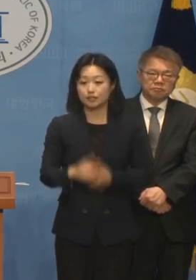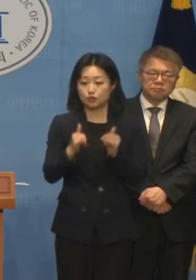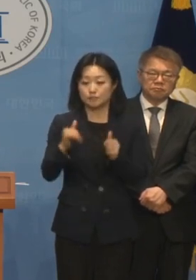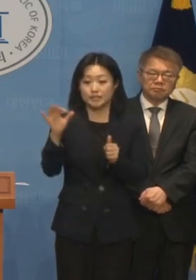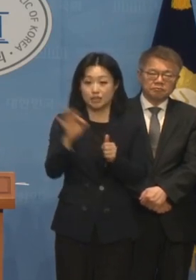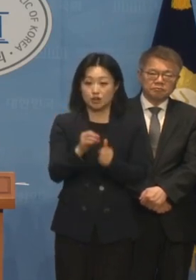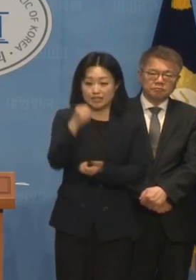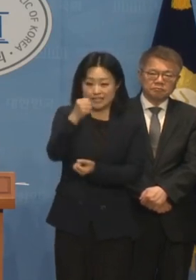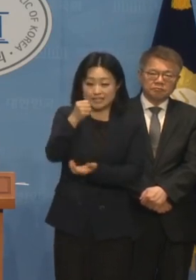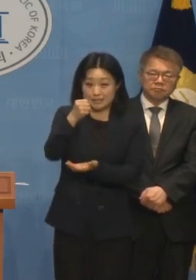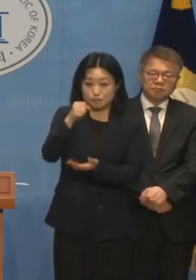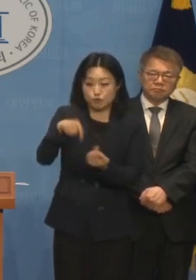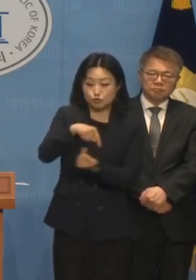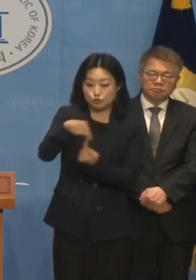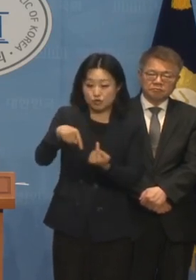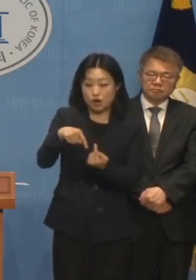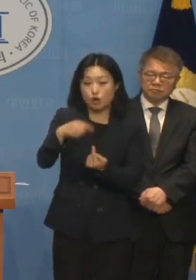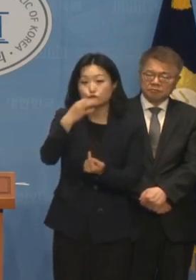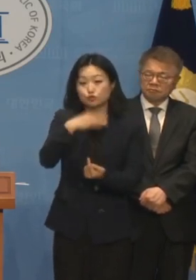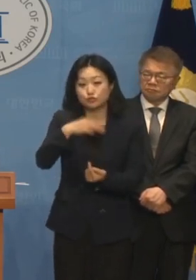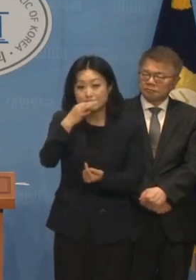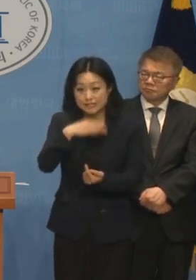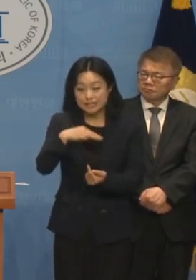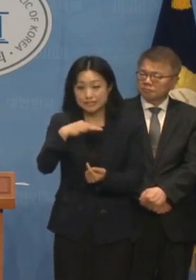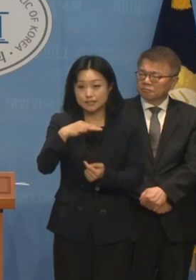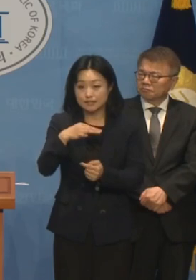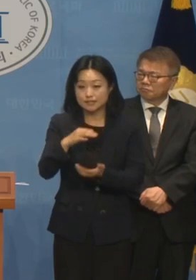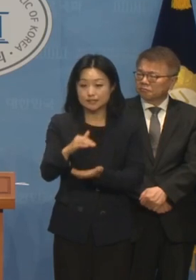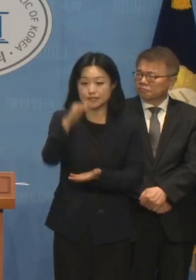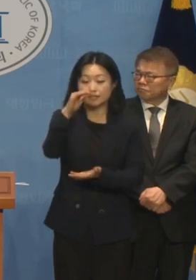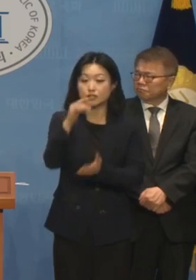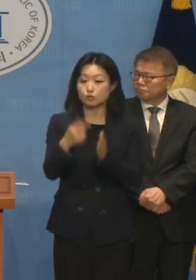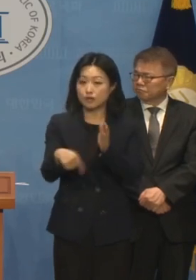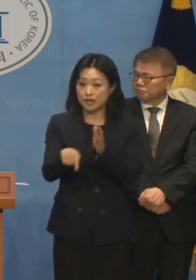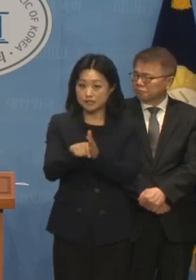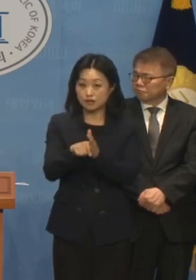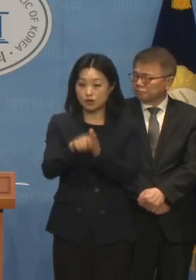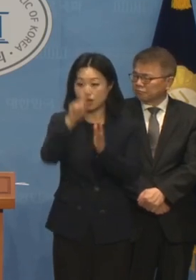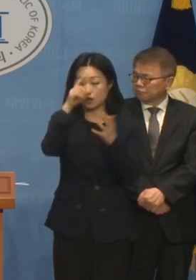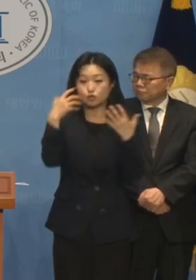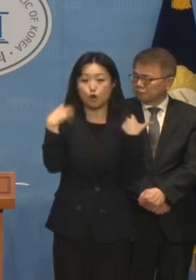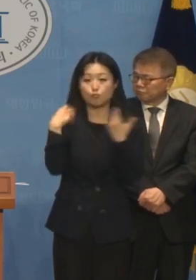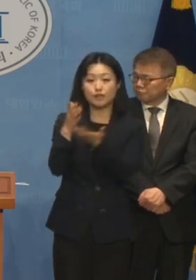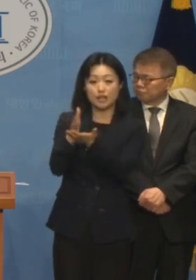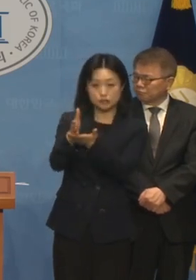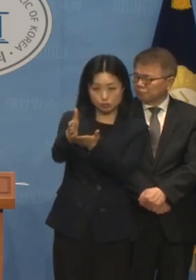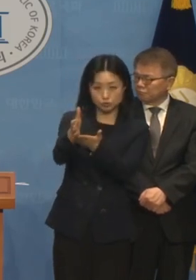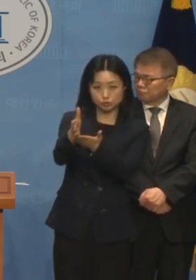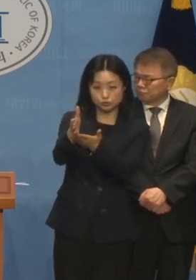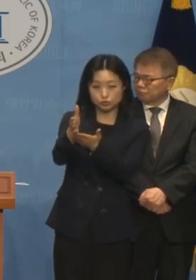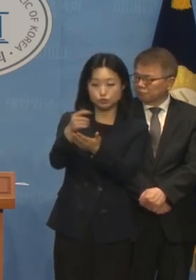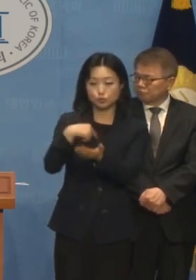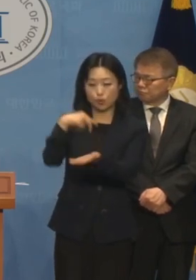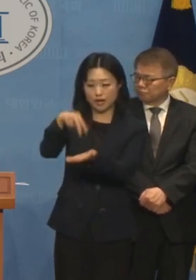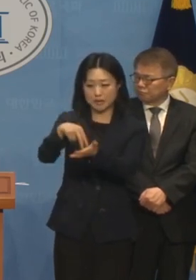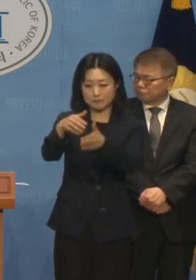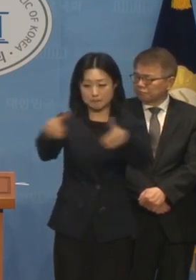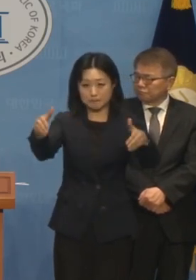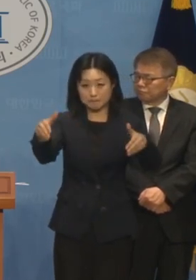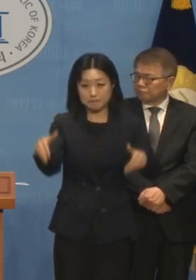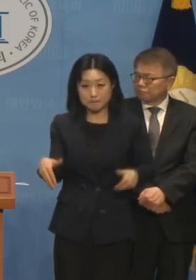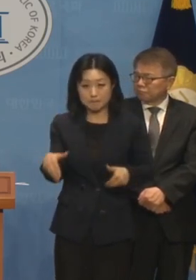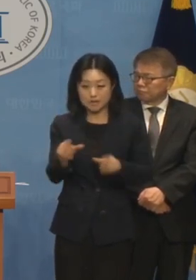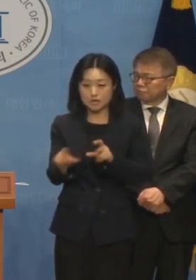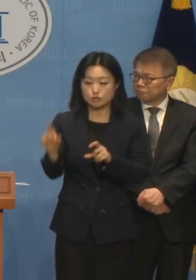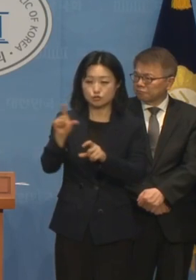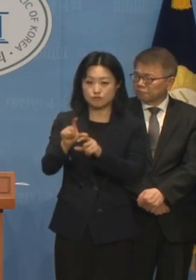국민연금 기금 운용 수익률을 제고하기 위해 거버넌스의 전문성과 독립성을